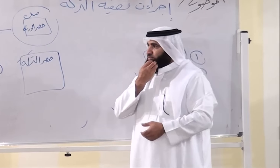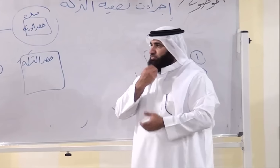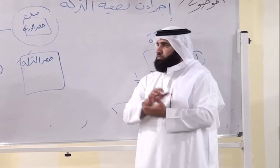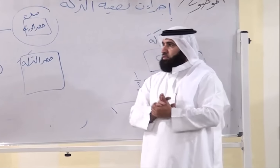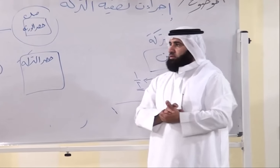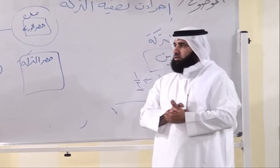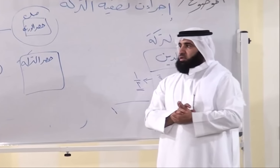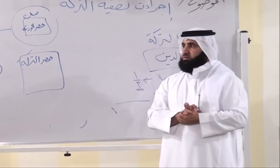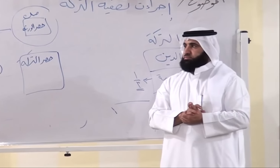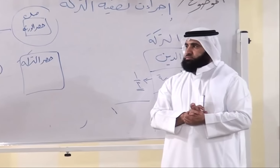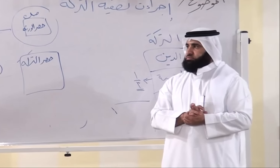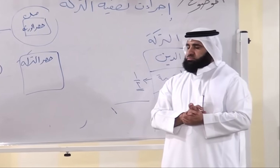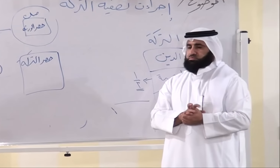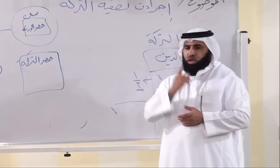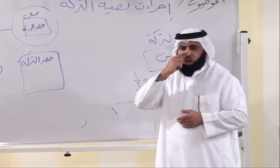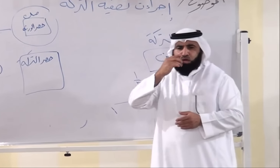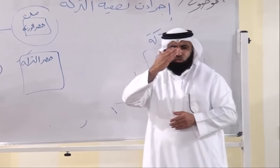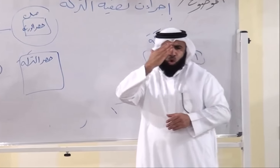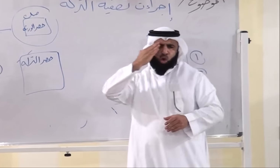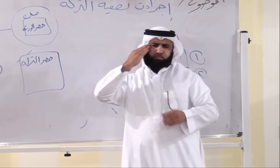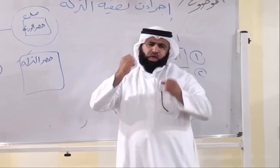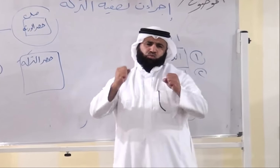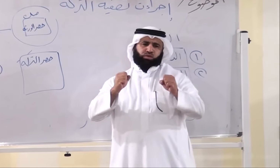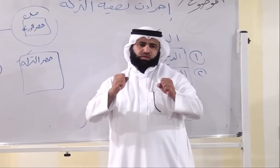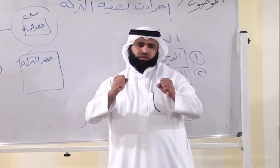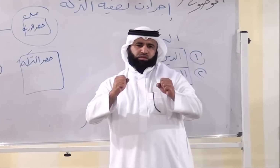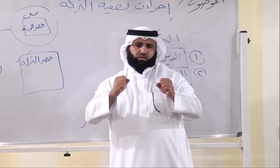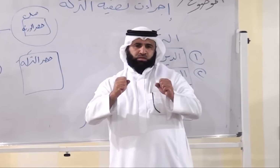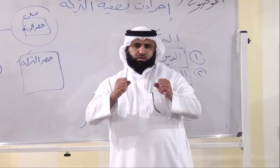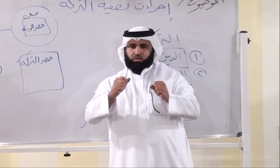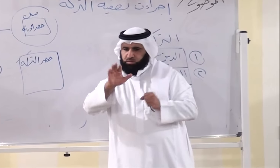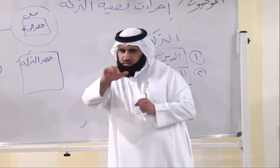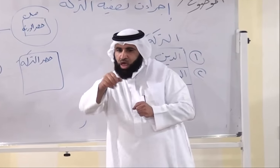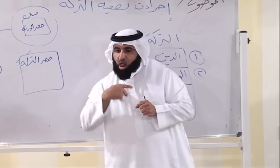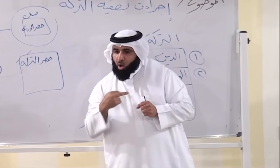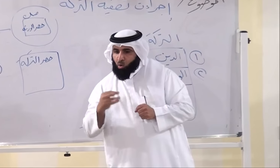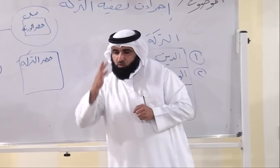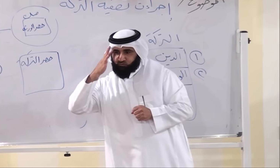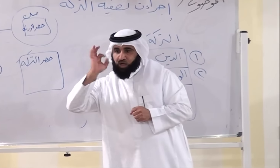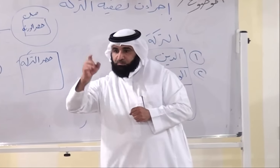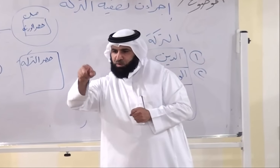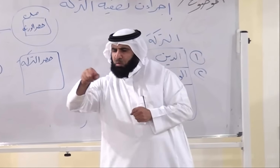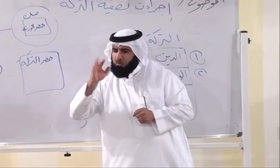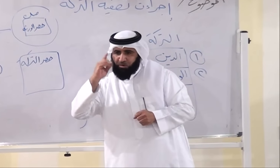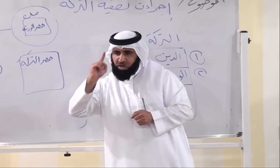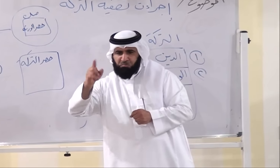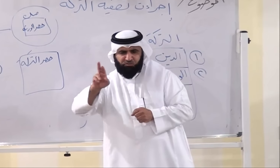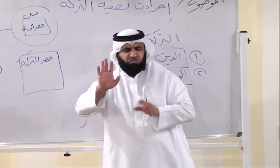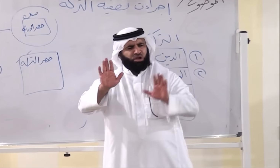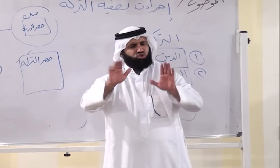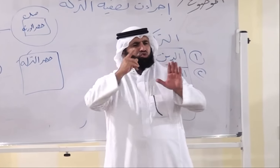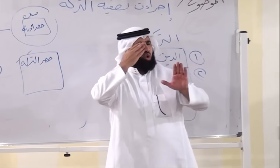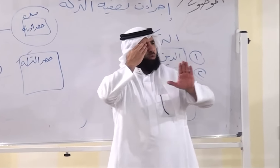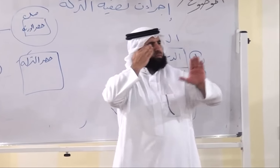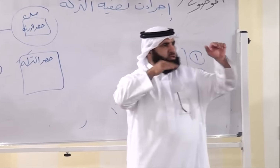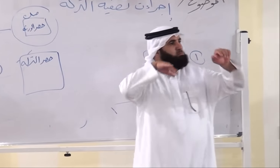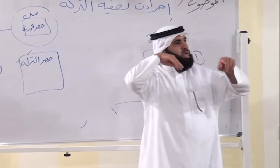خبير وعارف بالاسعار فيكون في بيان يعرض على بقيه الورثه ويصادقون